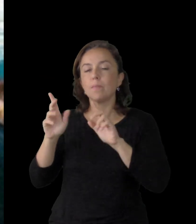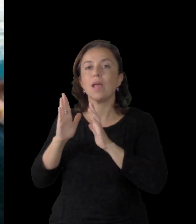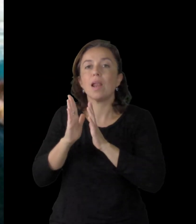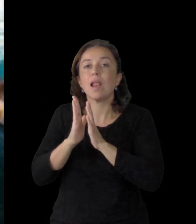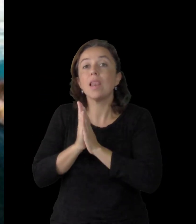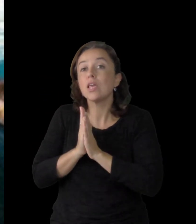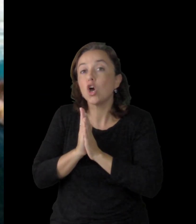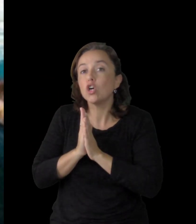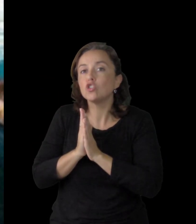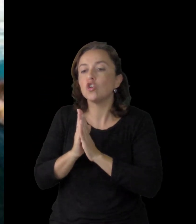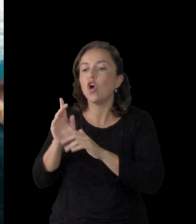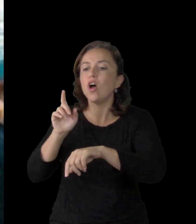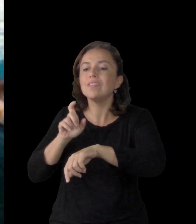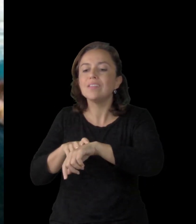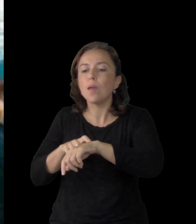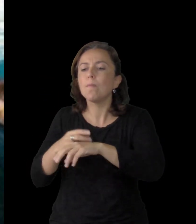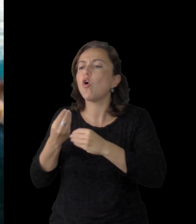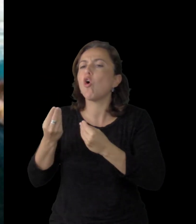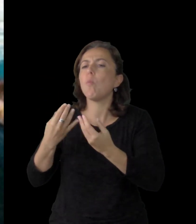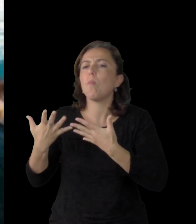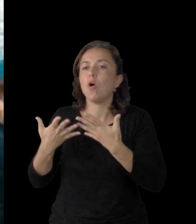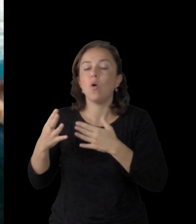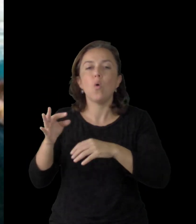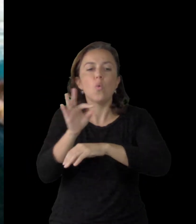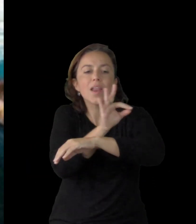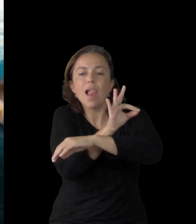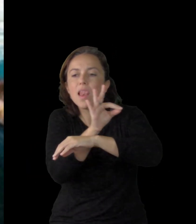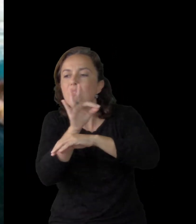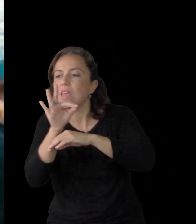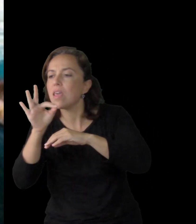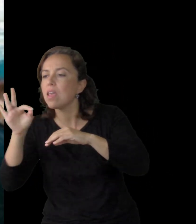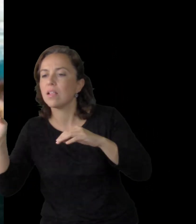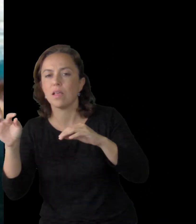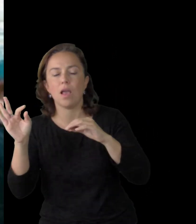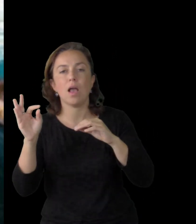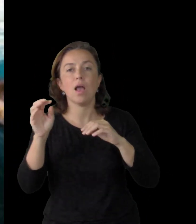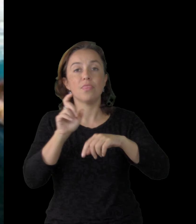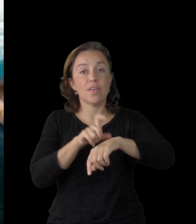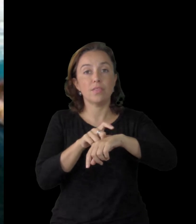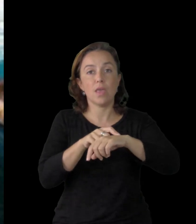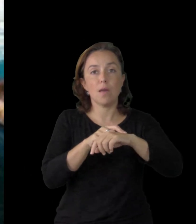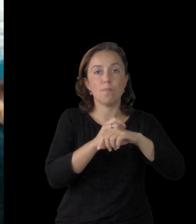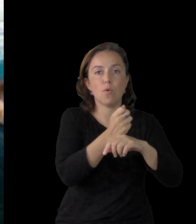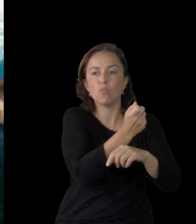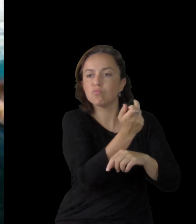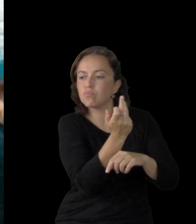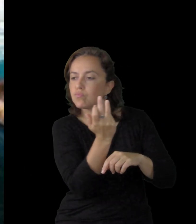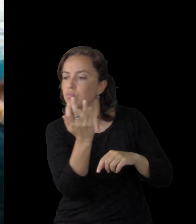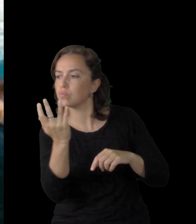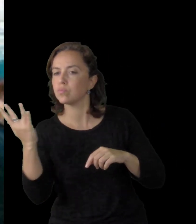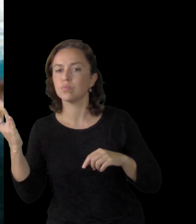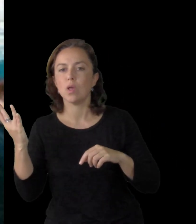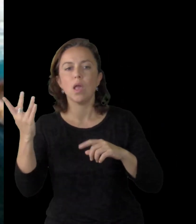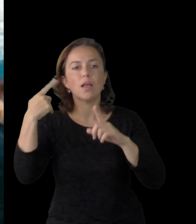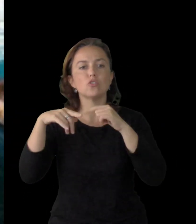vive como una línea de tiempo, donde justamente tenemos una promesa